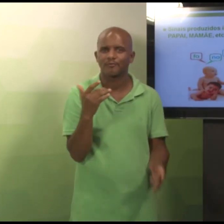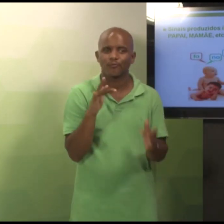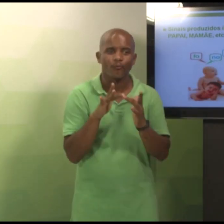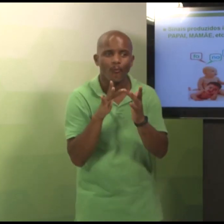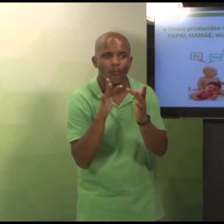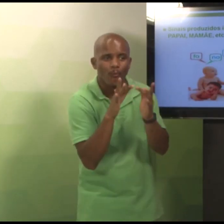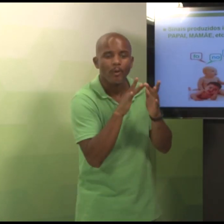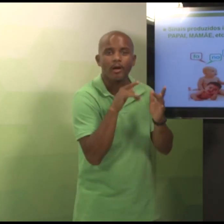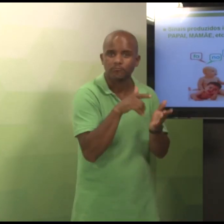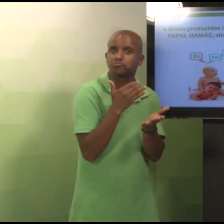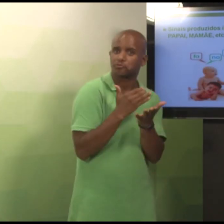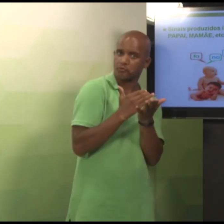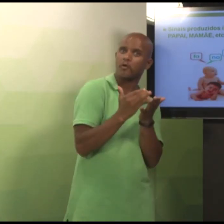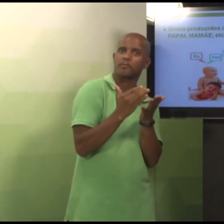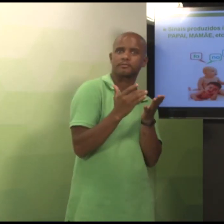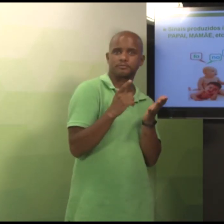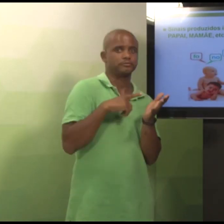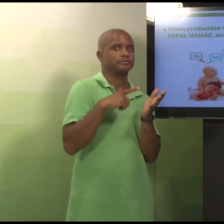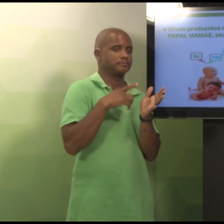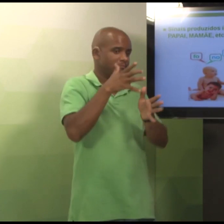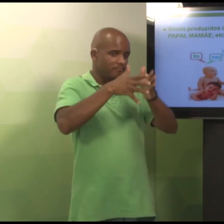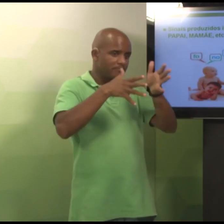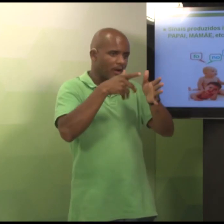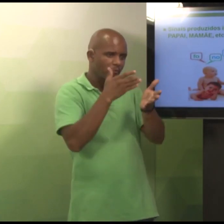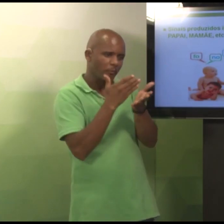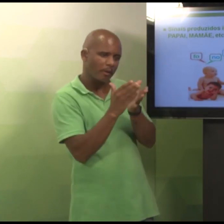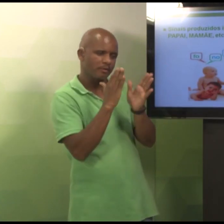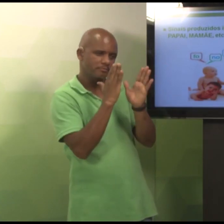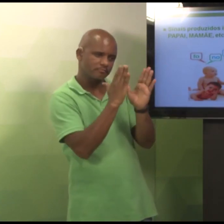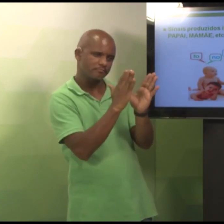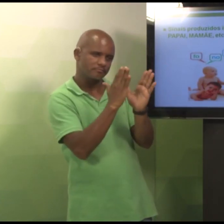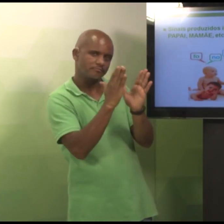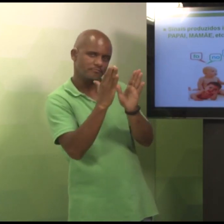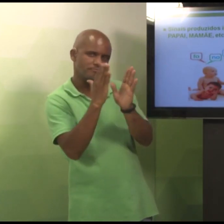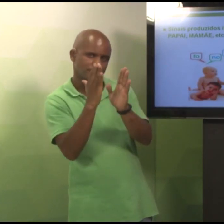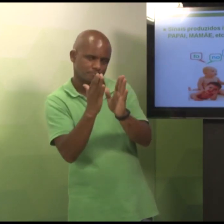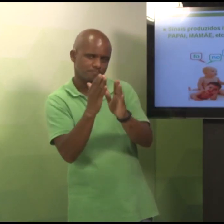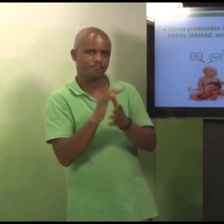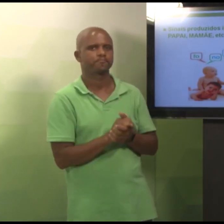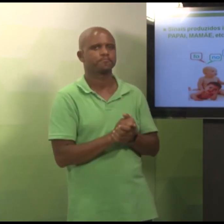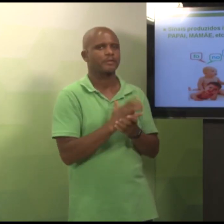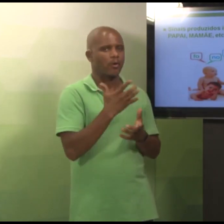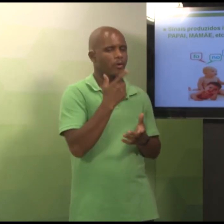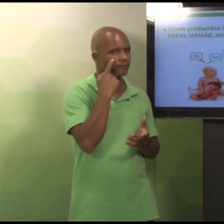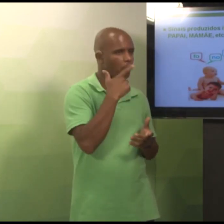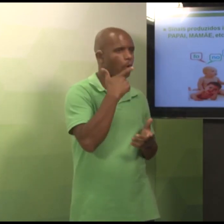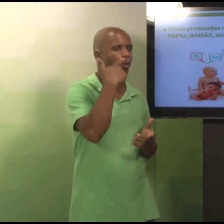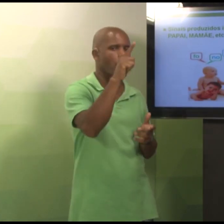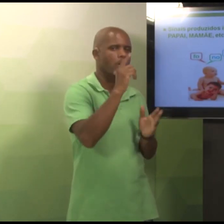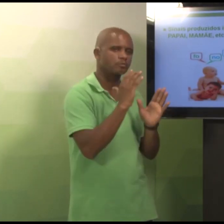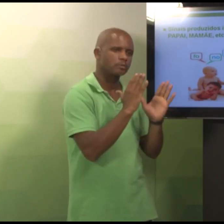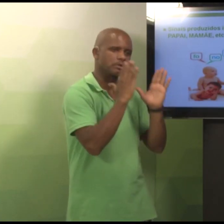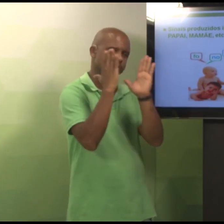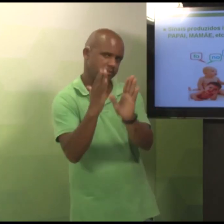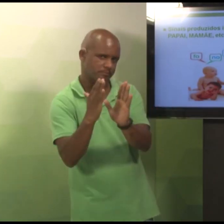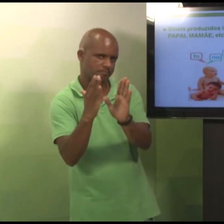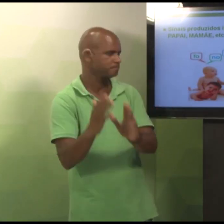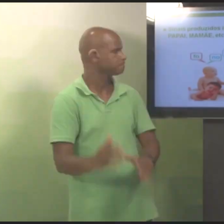Então ele tem contato com esses sinais e aí ele começa a aprender esses sinais. Vejam aqui outra